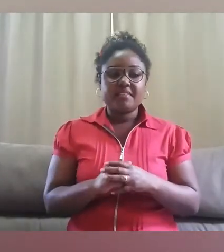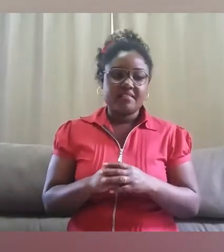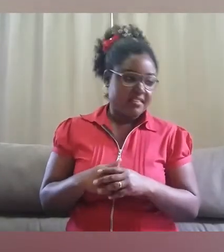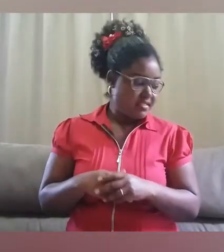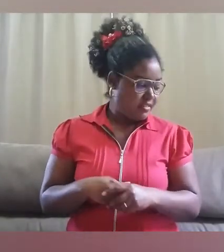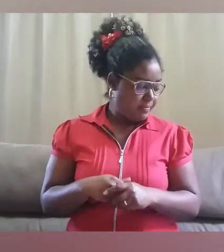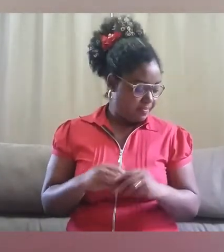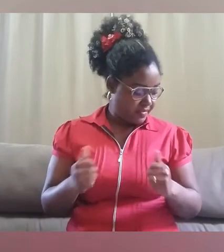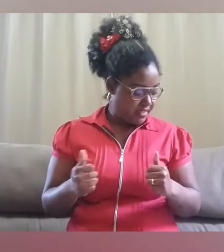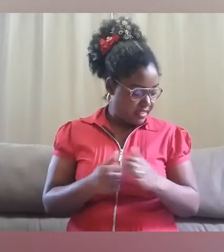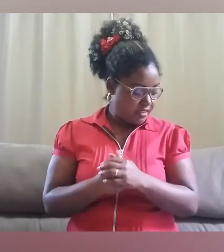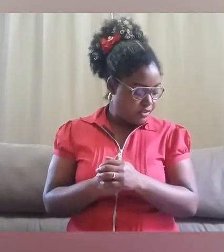apresentação. Tá certo?